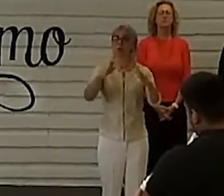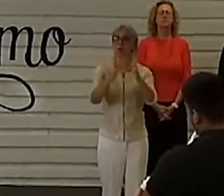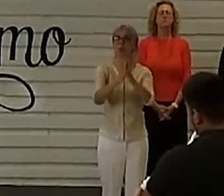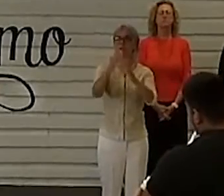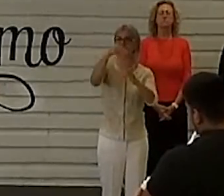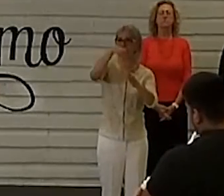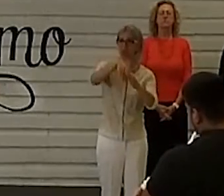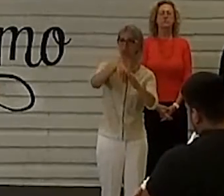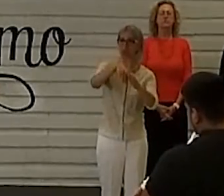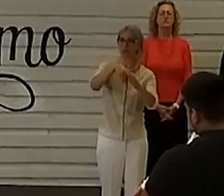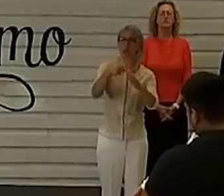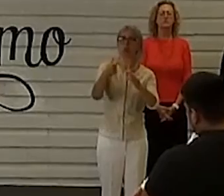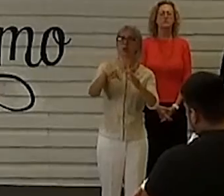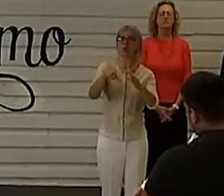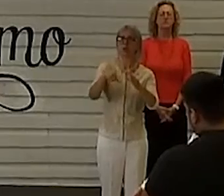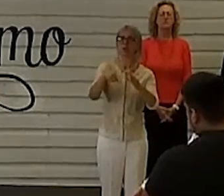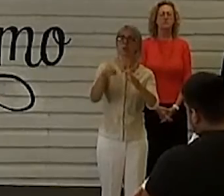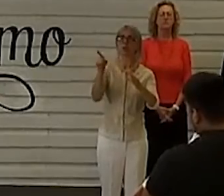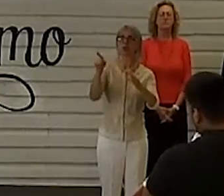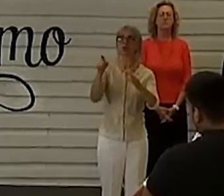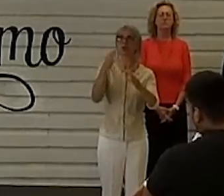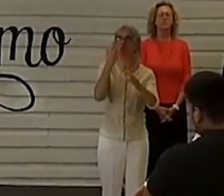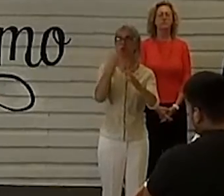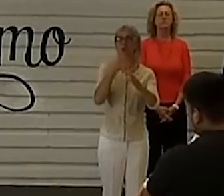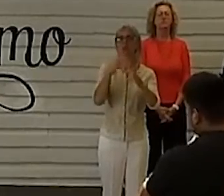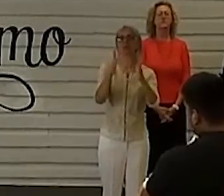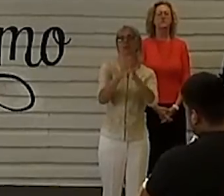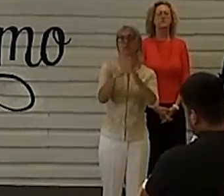città. E noi desideriamo, Signore,